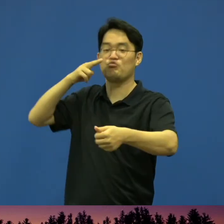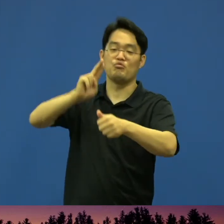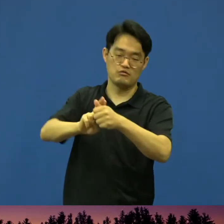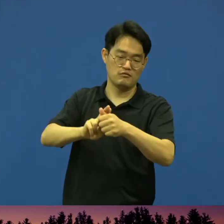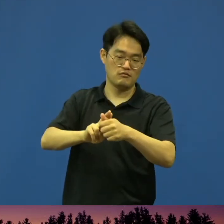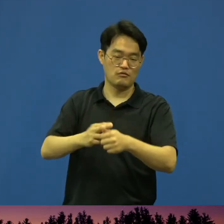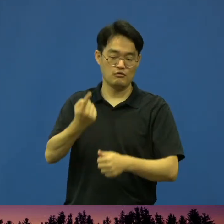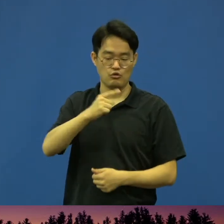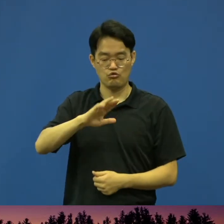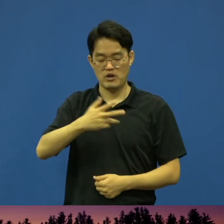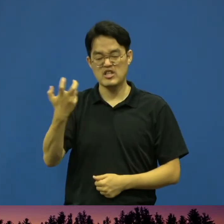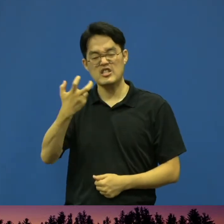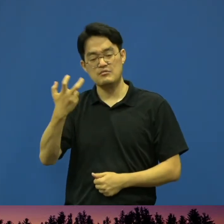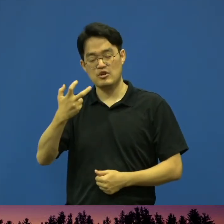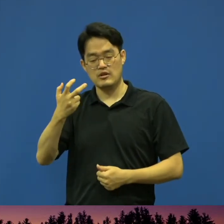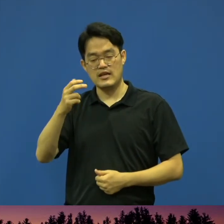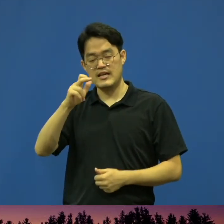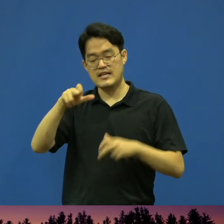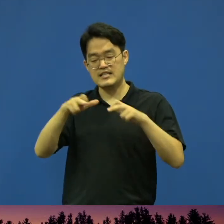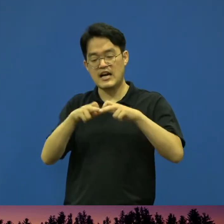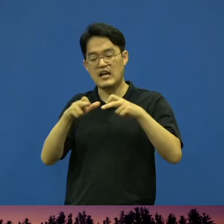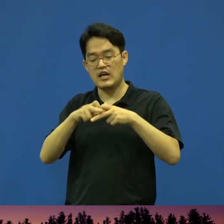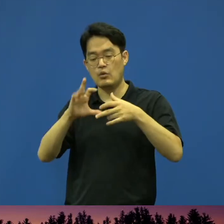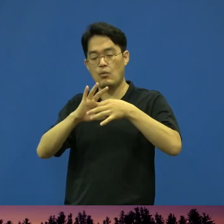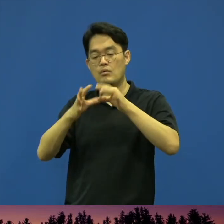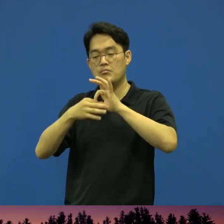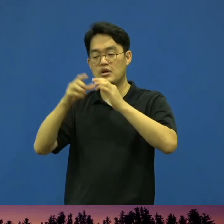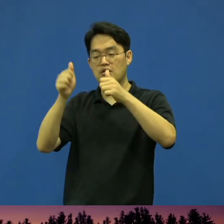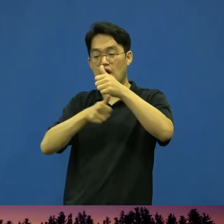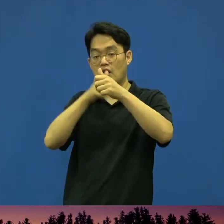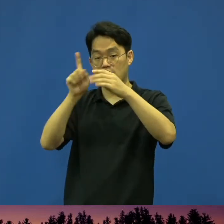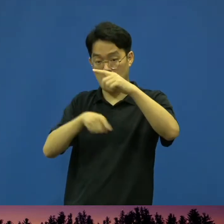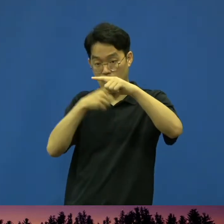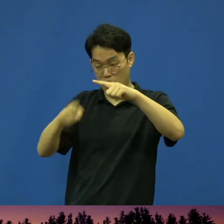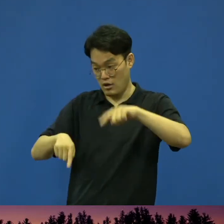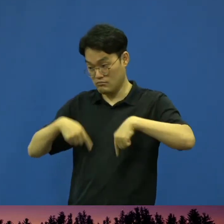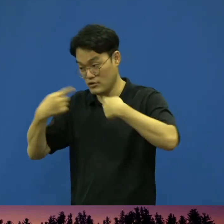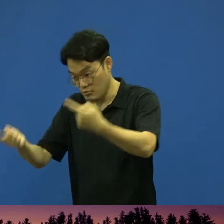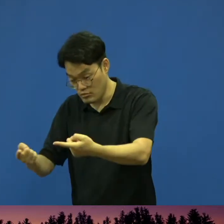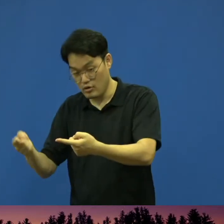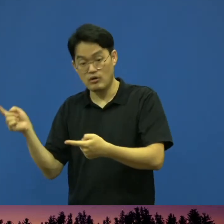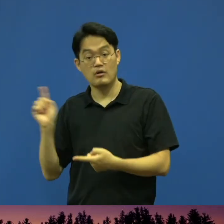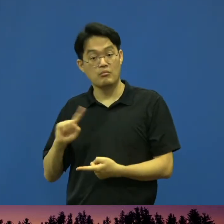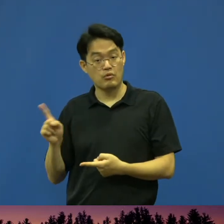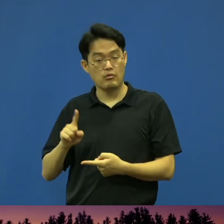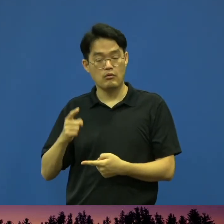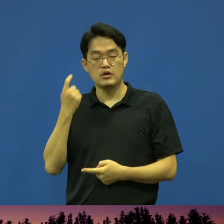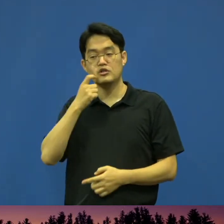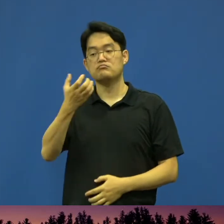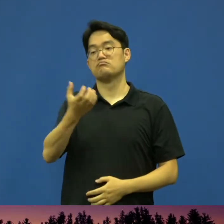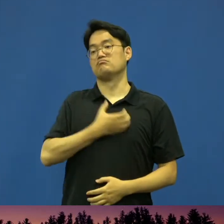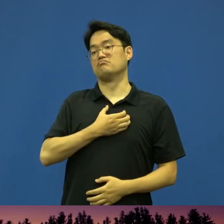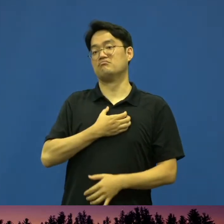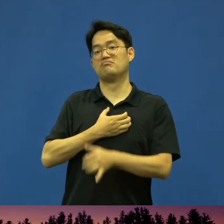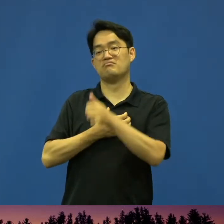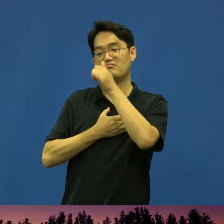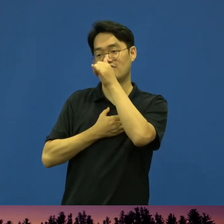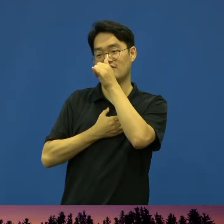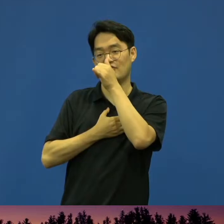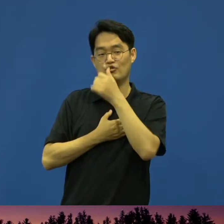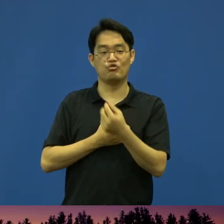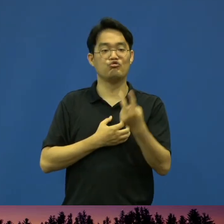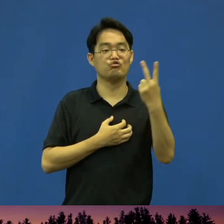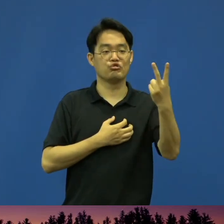장애인 노르웨이 올림픽 때 나가서 양궁으로 금메달을 따게 되었습니다. 그는 금메달 3관왕이